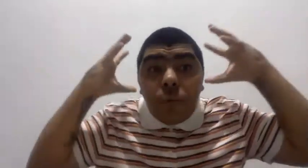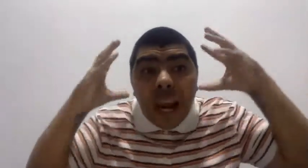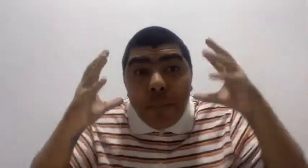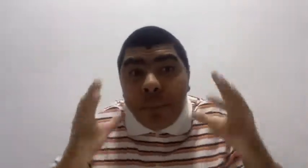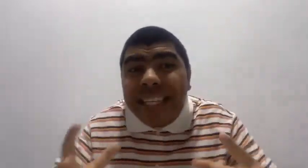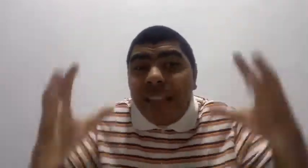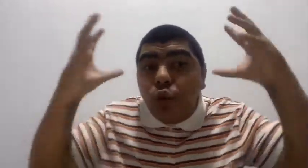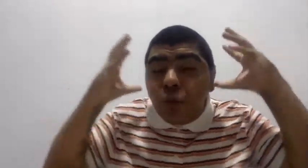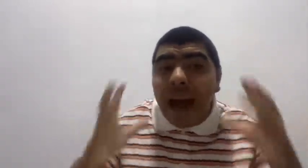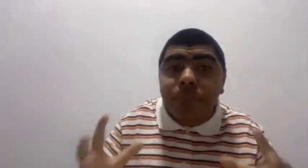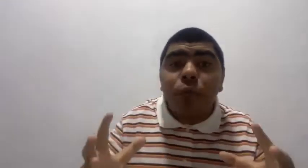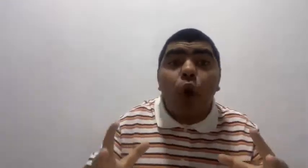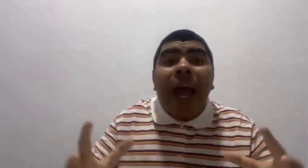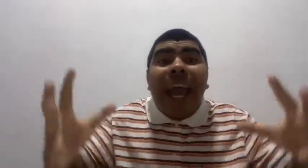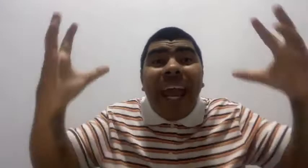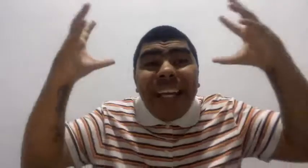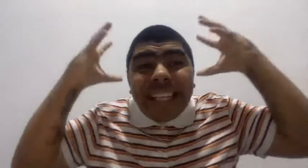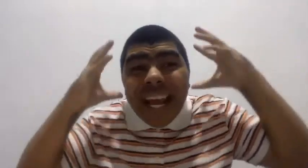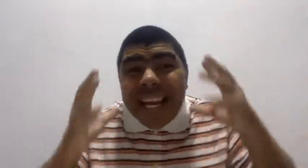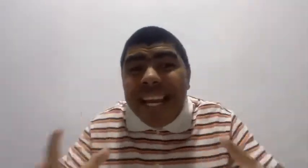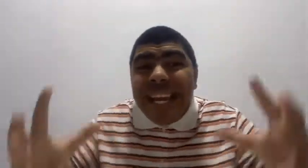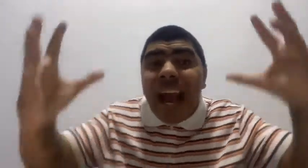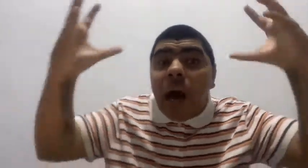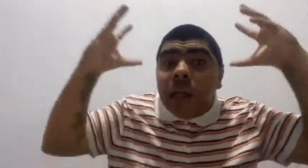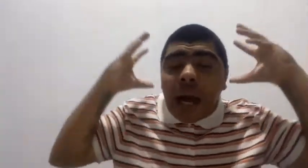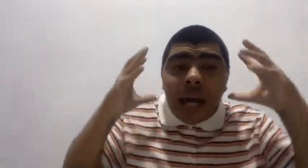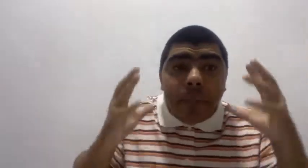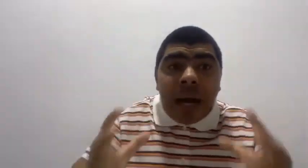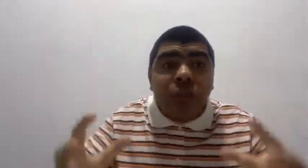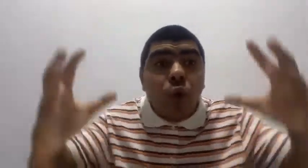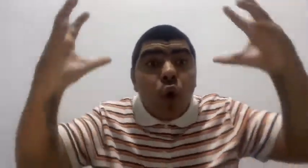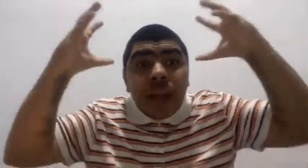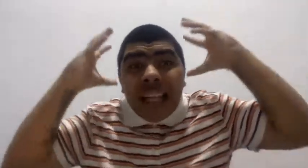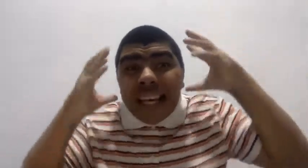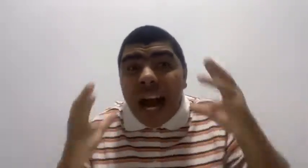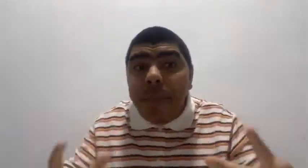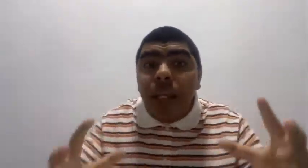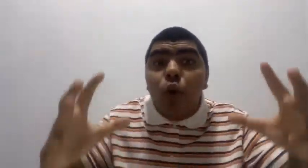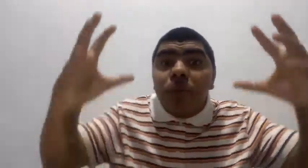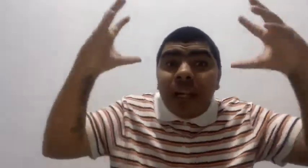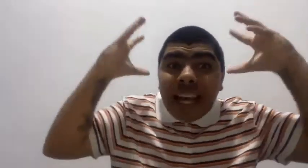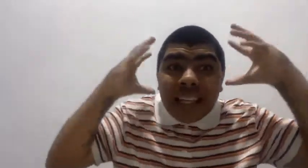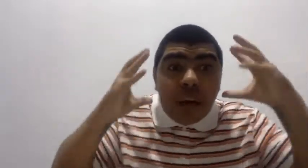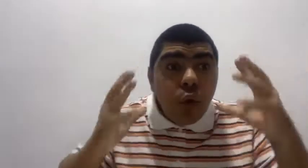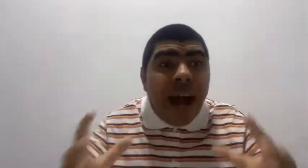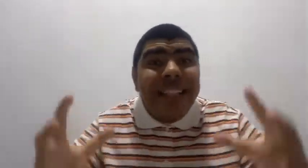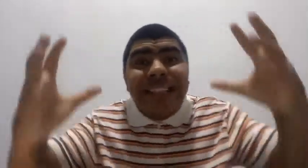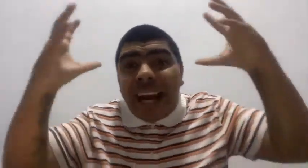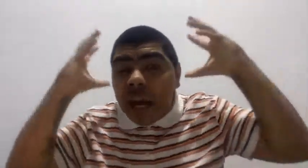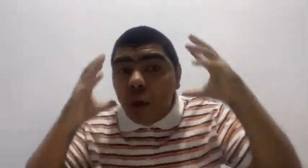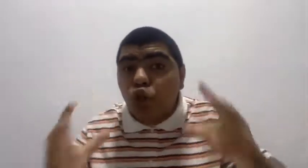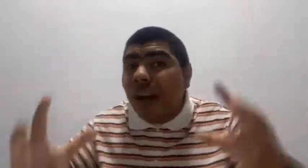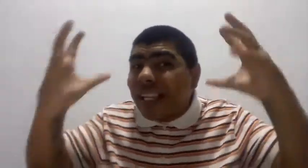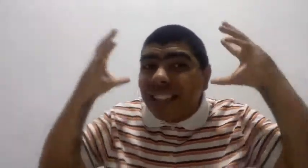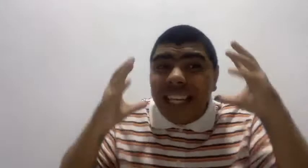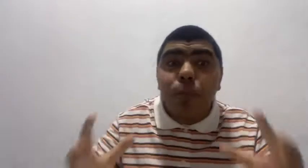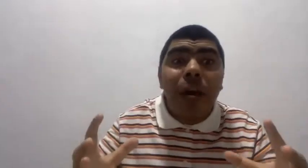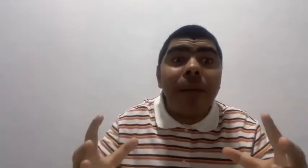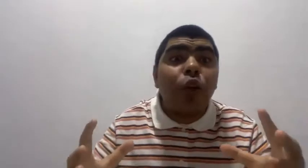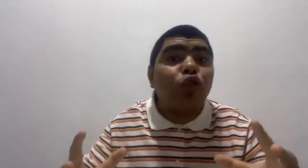el Espíritu Santo es el que guía cada paso, cada camino, cada lugar, cada cosa que hacemos, hermano,